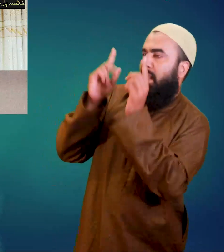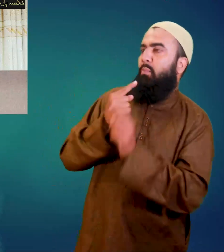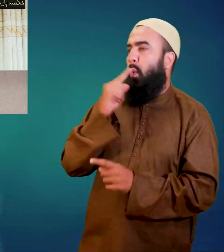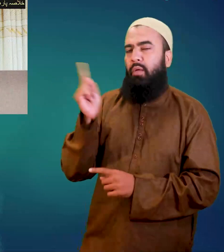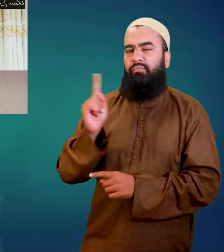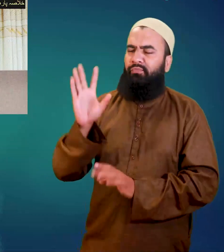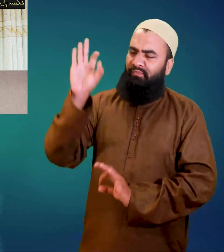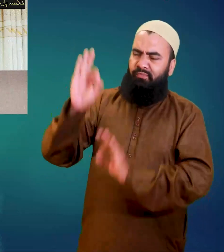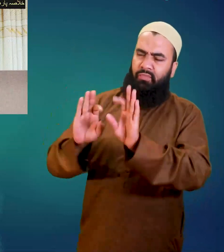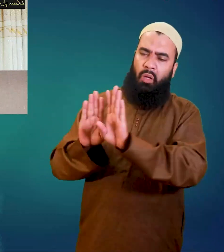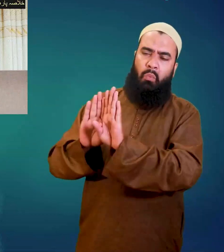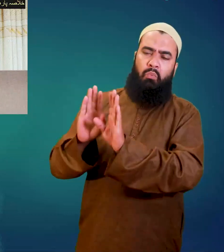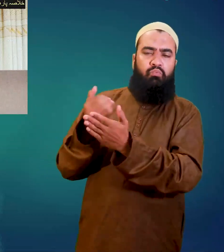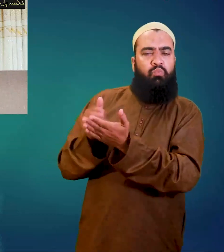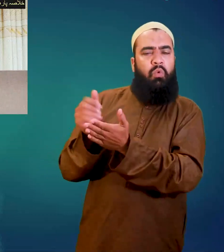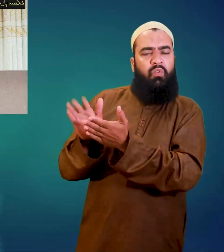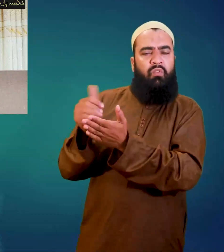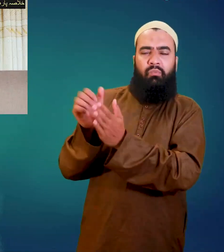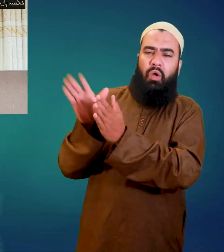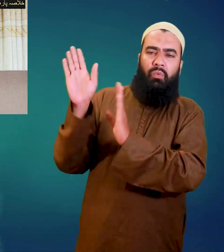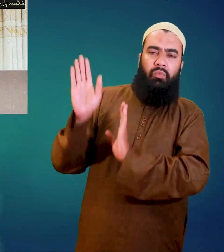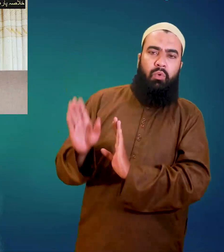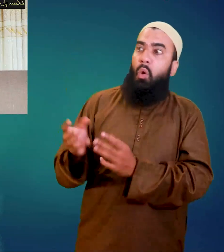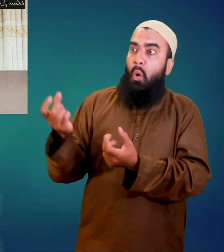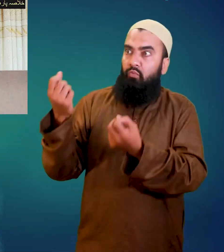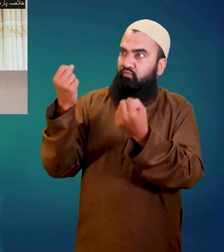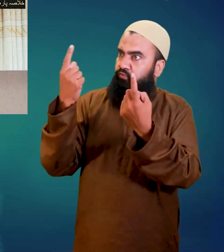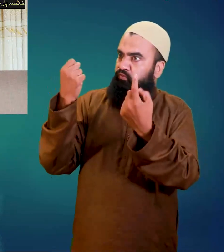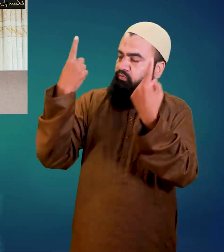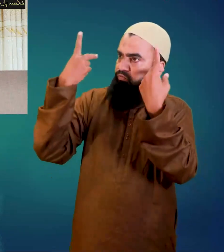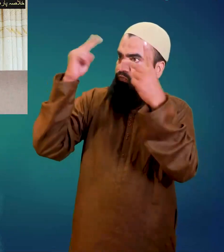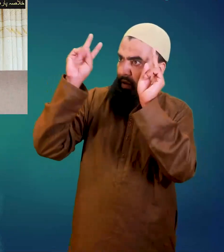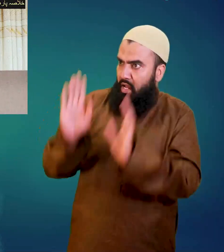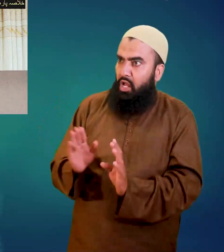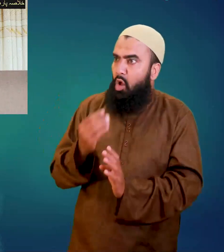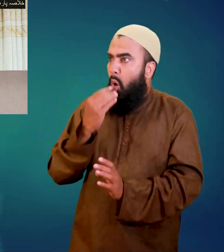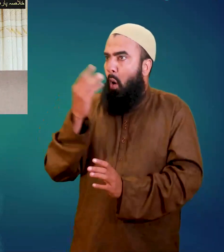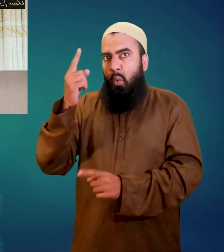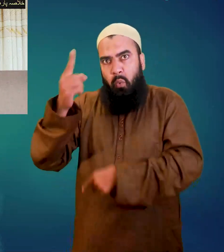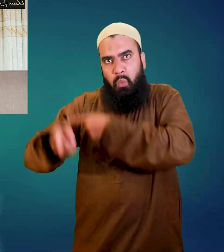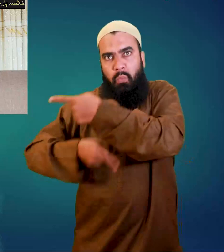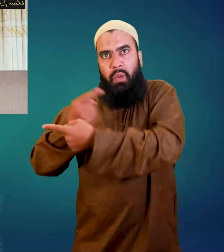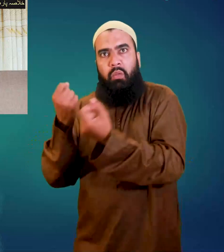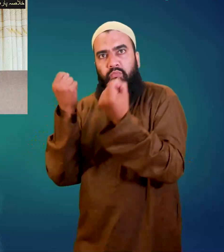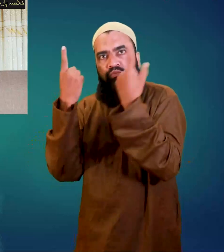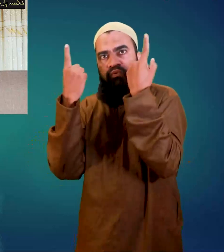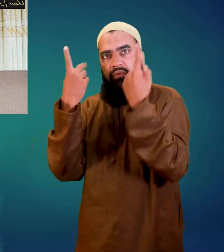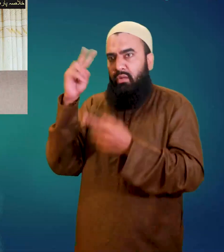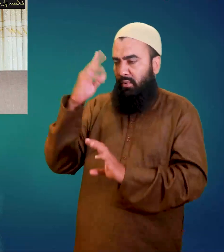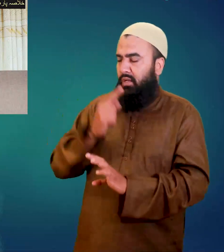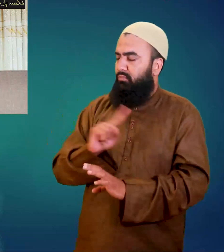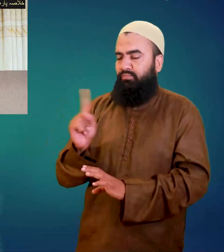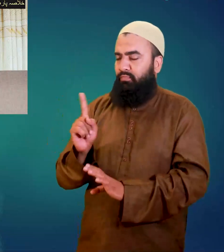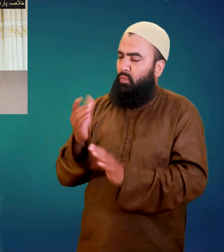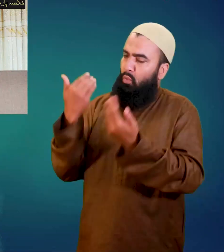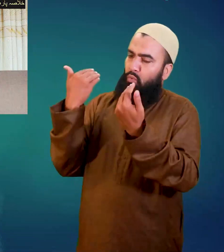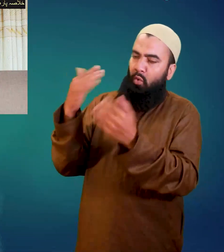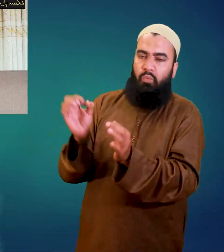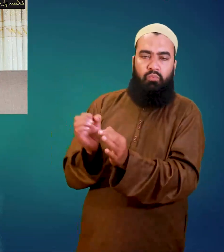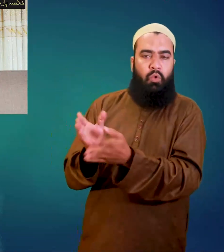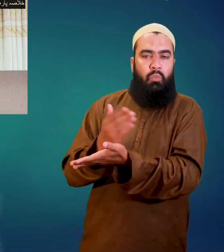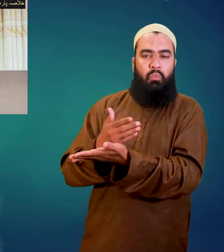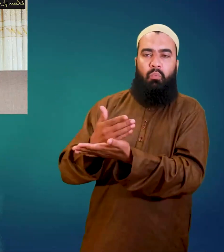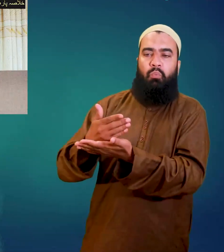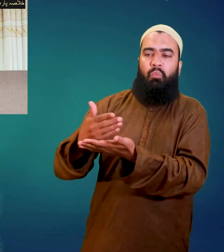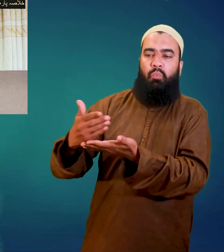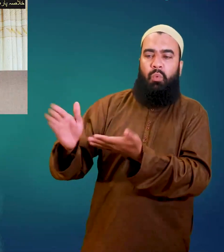سے بدل دو، اور بے رحمی کو رحم دلی سے جواب دو۔ اور فرمایا کہ یہ